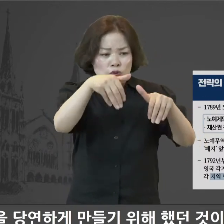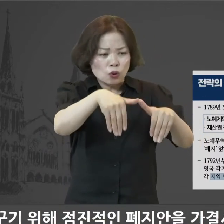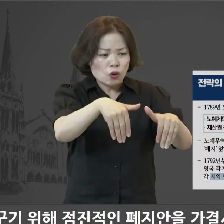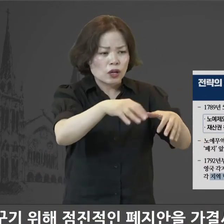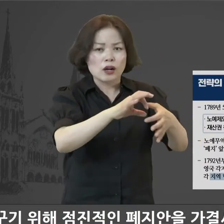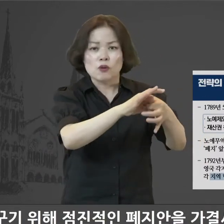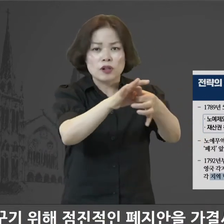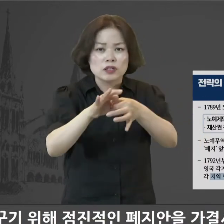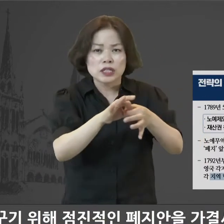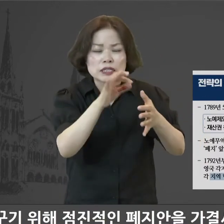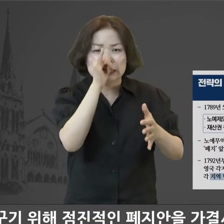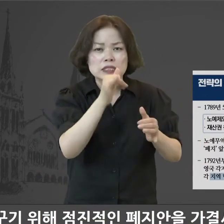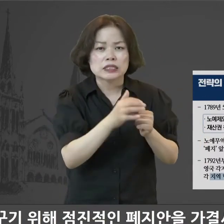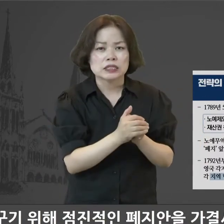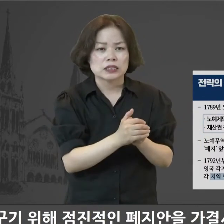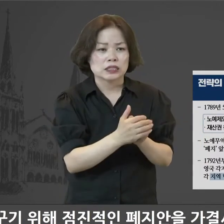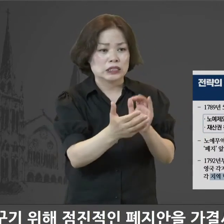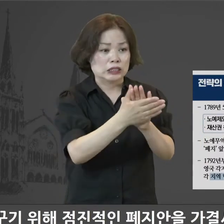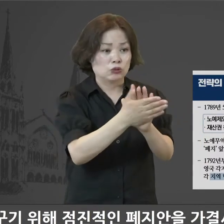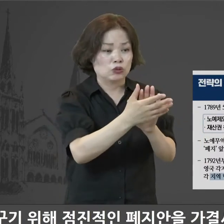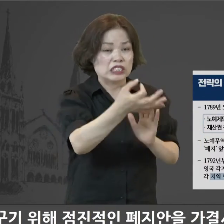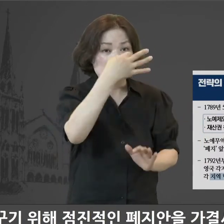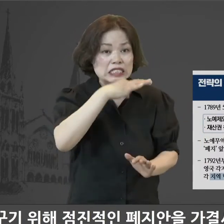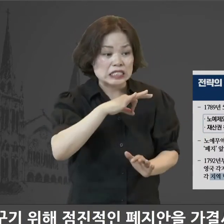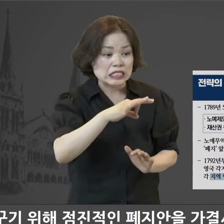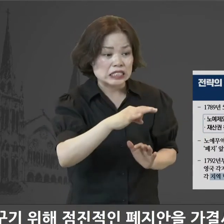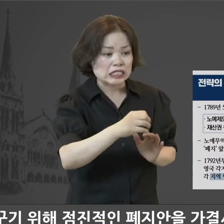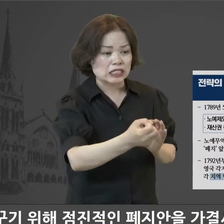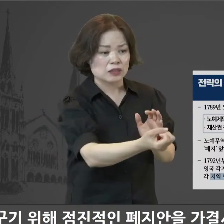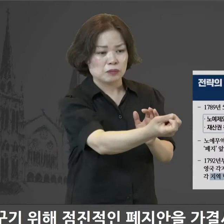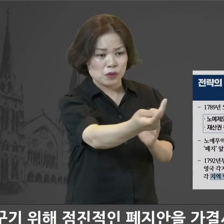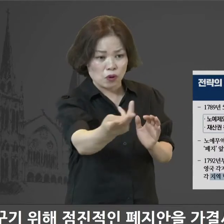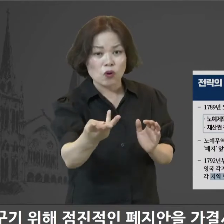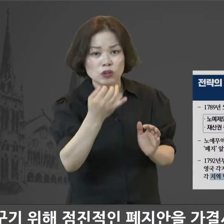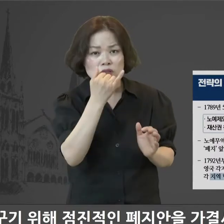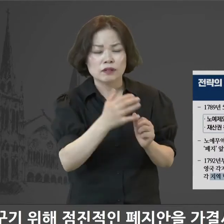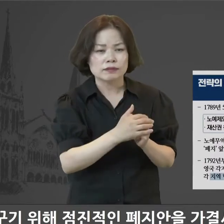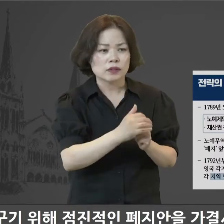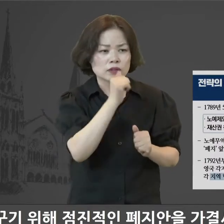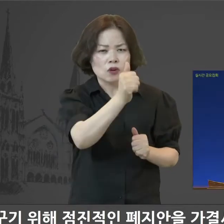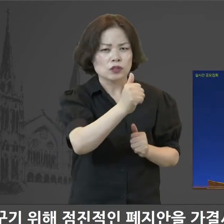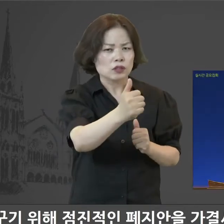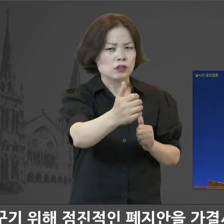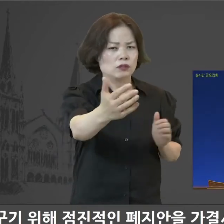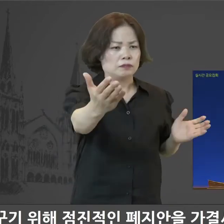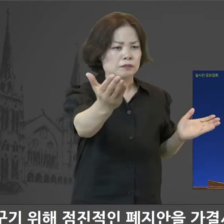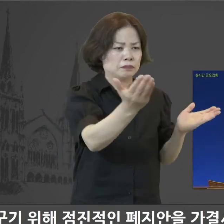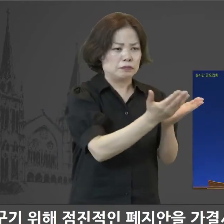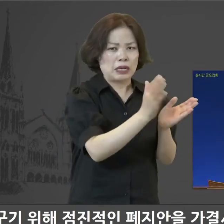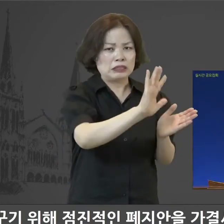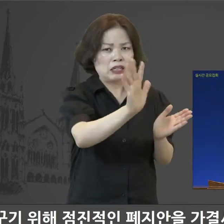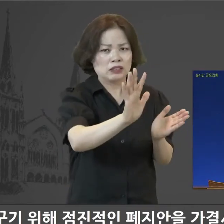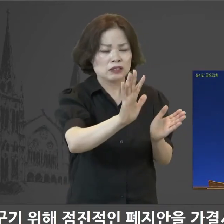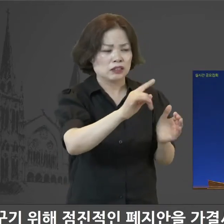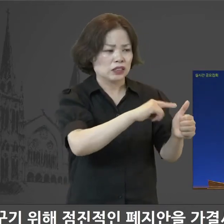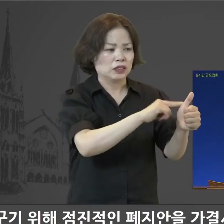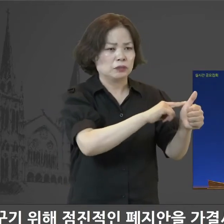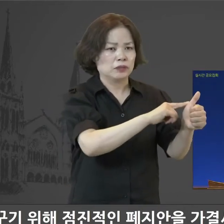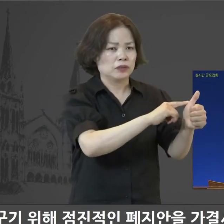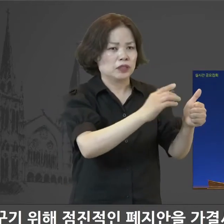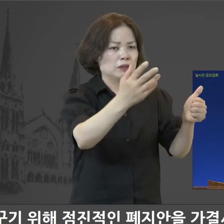무역과 관련해서 이익을 얻는 다수의 유권자들이 있기 때문에 절대로 의회에 나와서 윌버포스 편을 들어주지